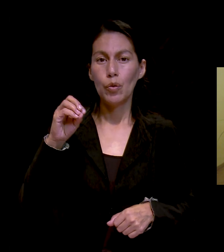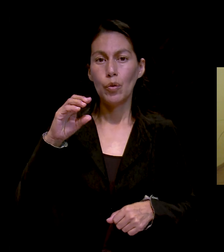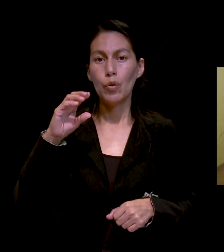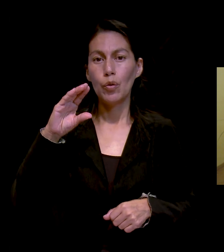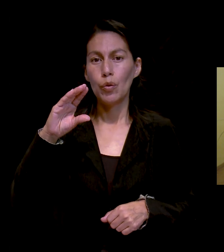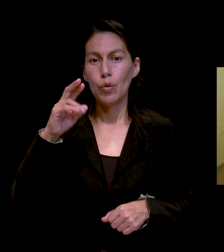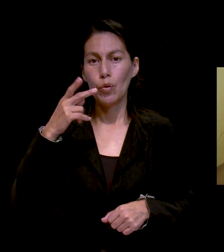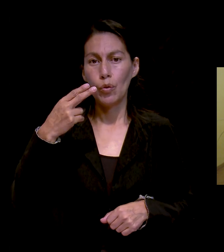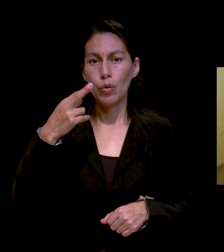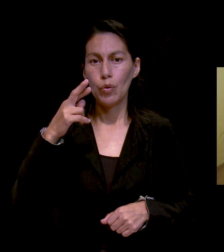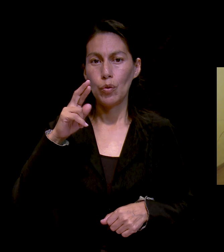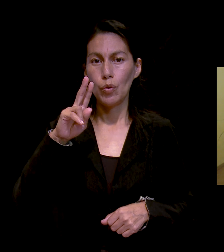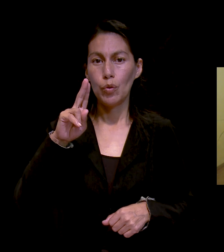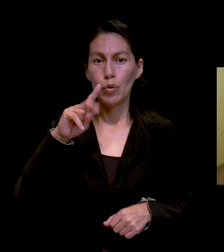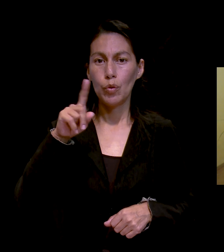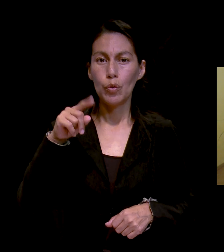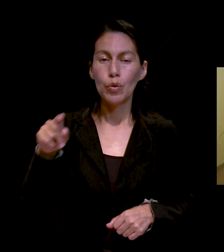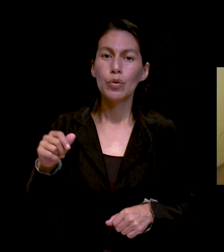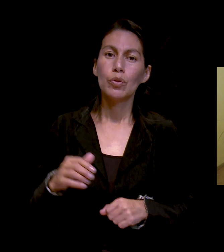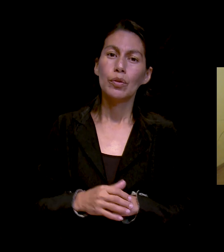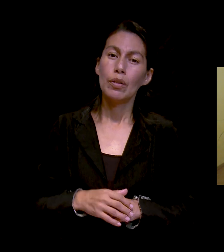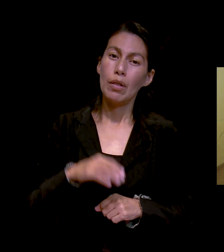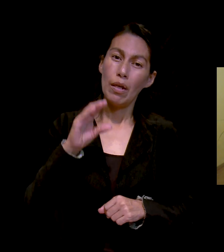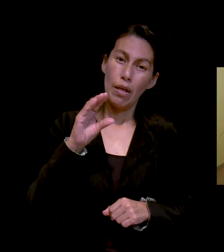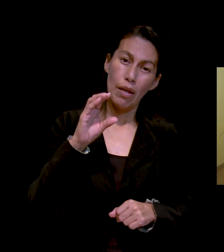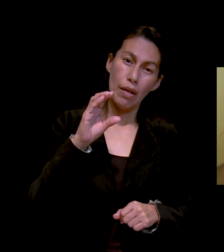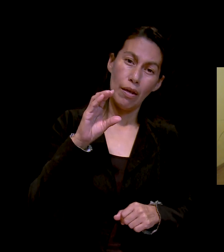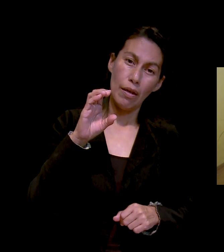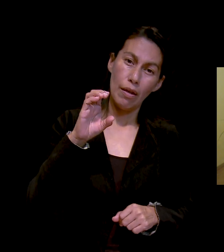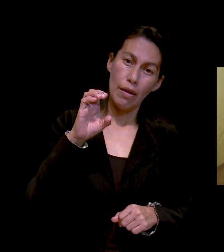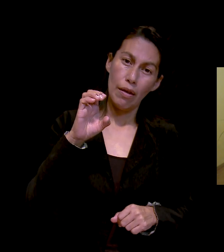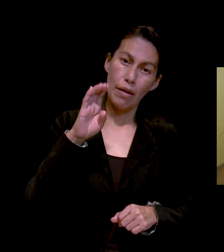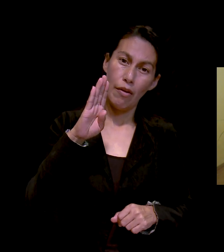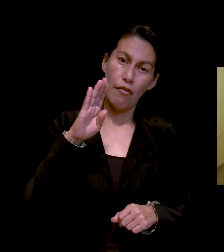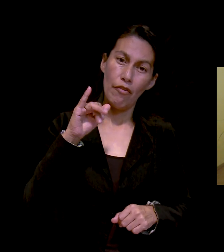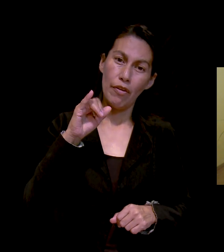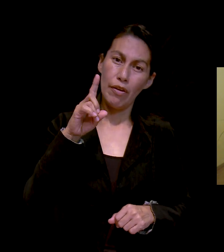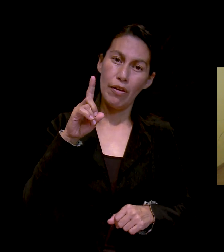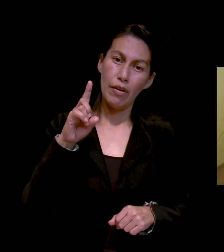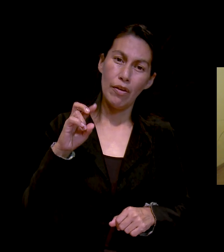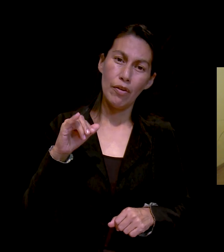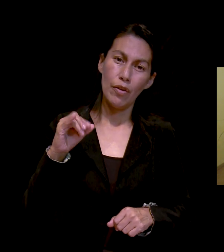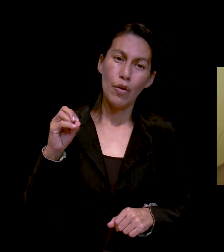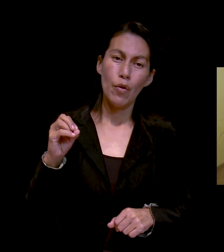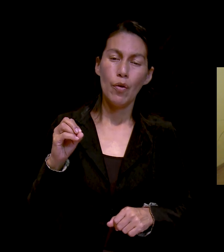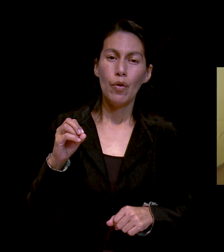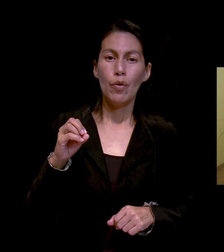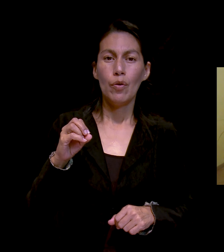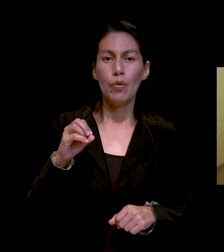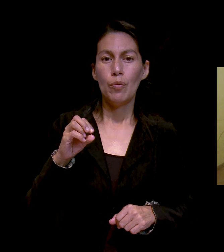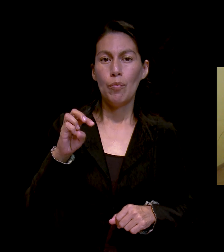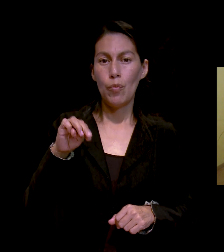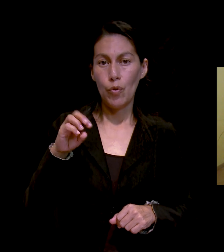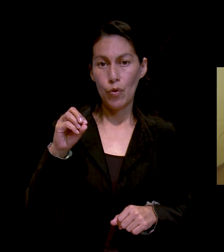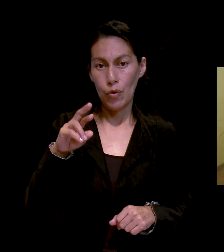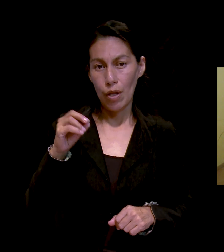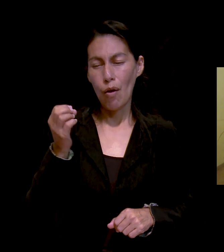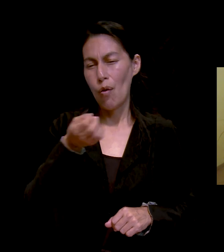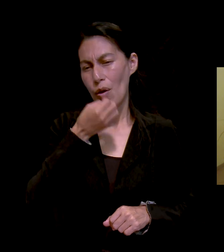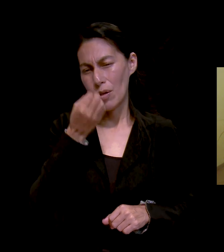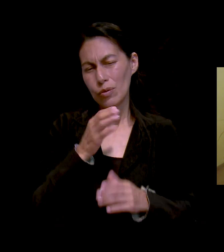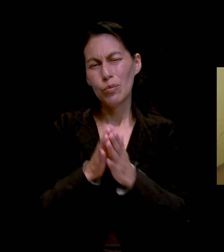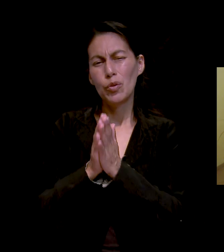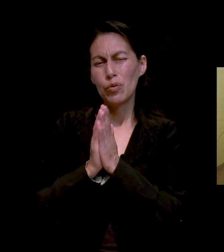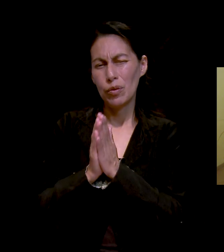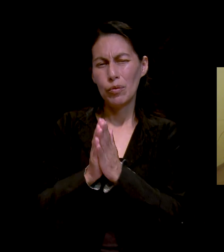padres. Elpidio Mora y Eva Cortés. Oración por Patty Gutiérrez. Hemos estado tomando en